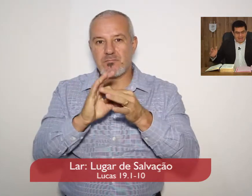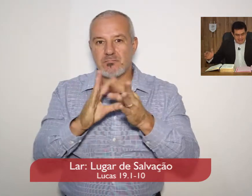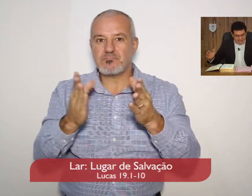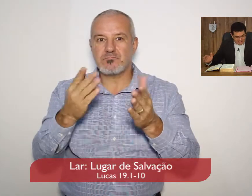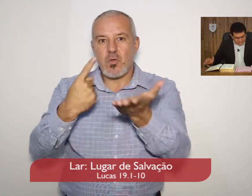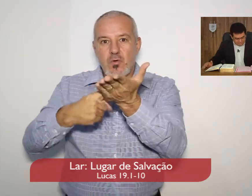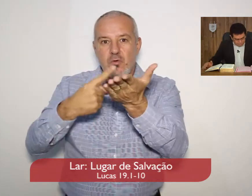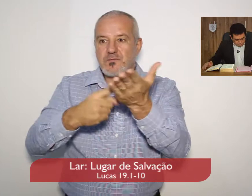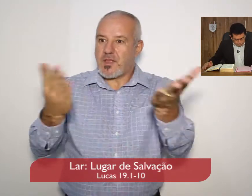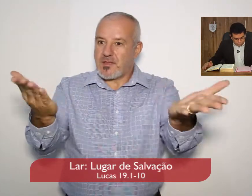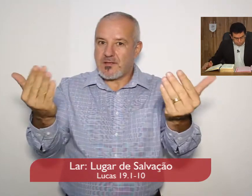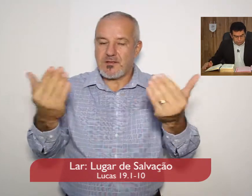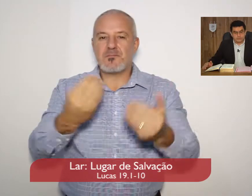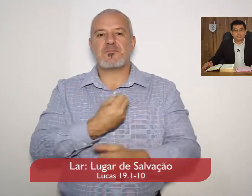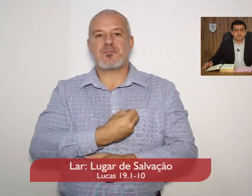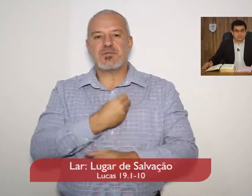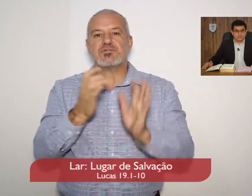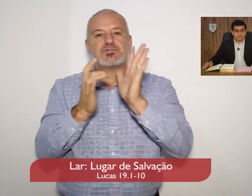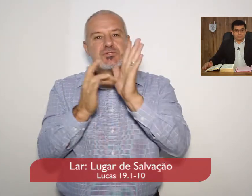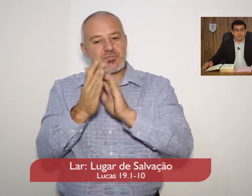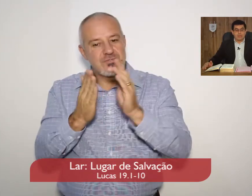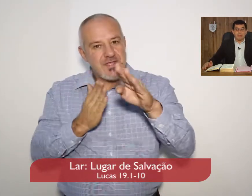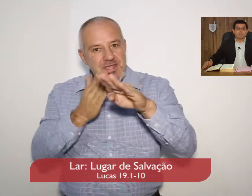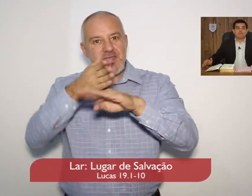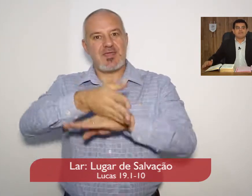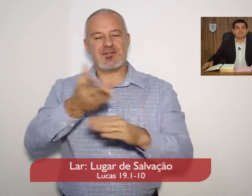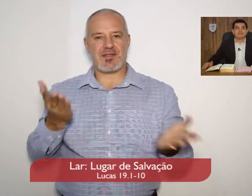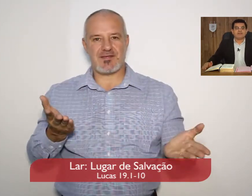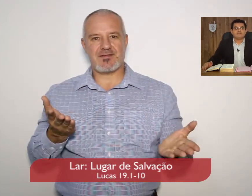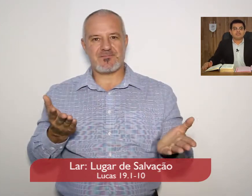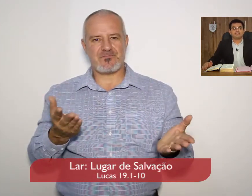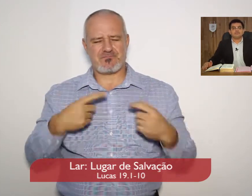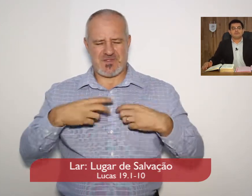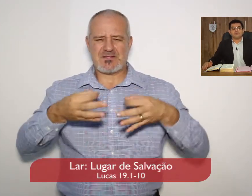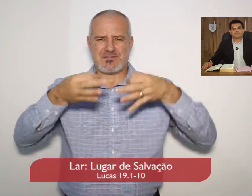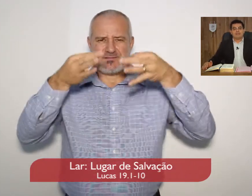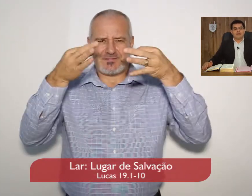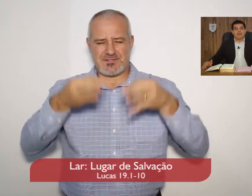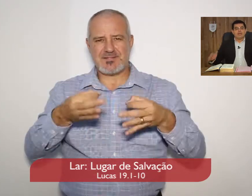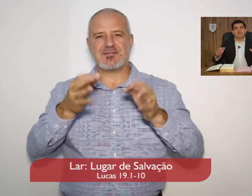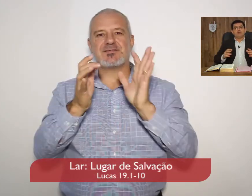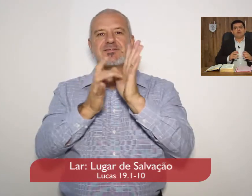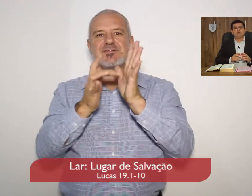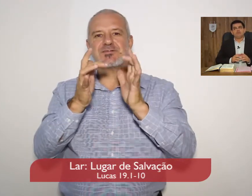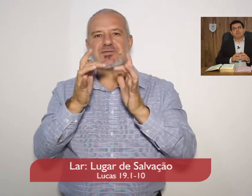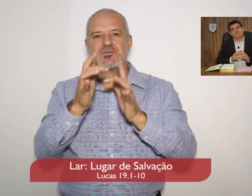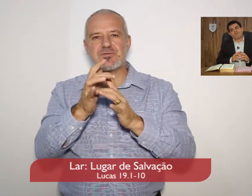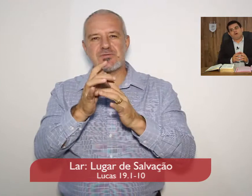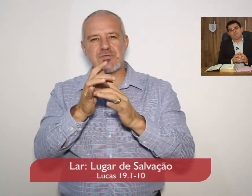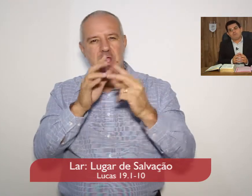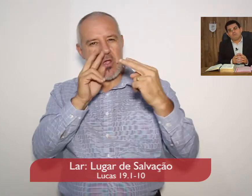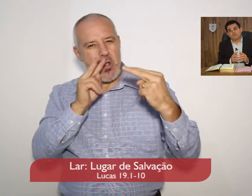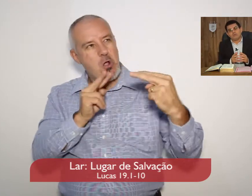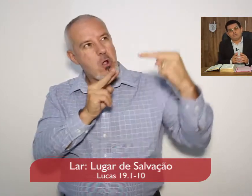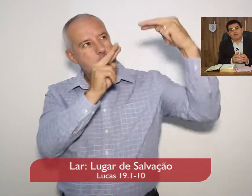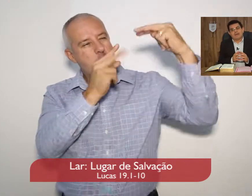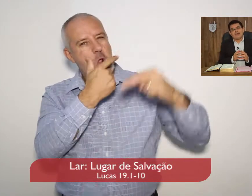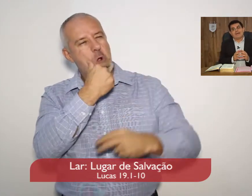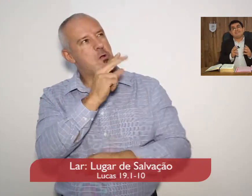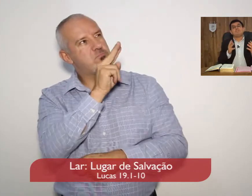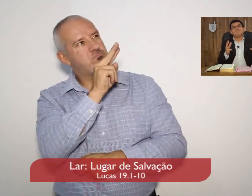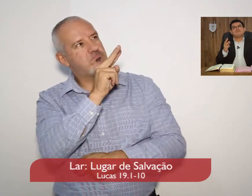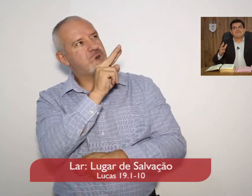para a ação de Jesus Cristo. Eu tenho certeza que Jesus, ele olhou de uma forma